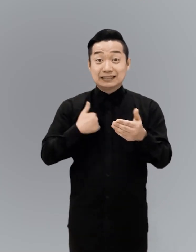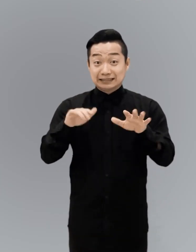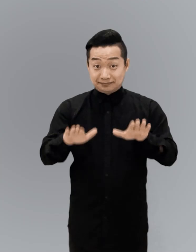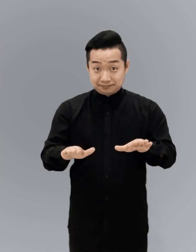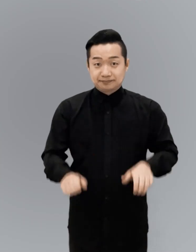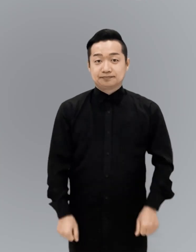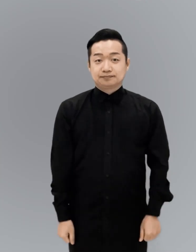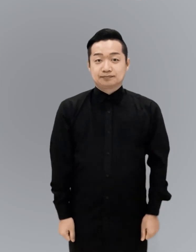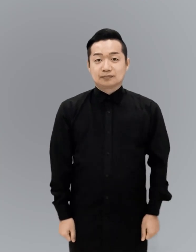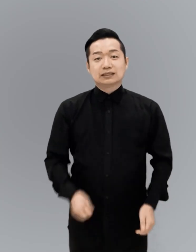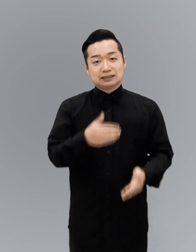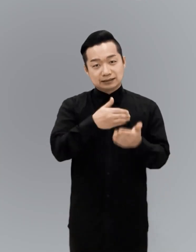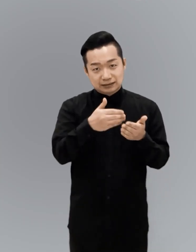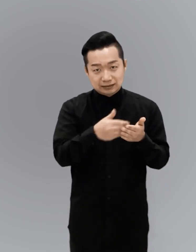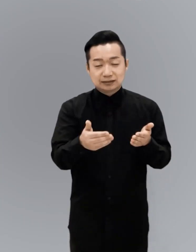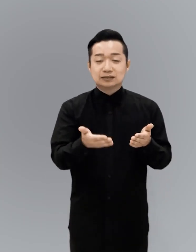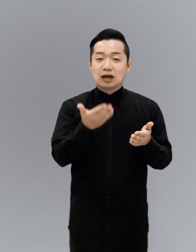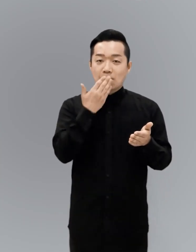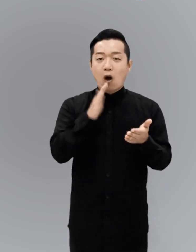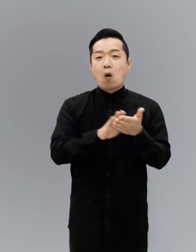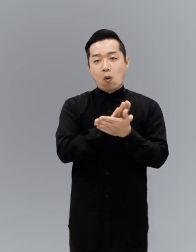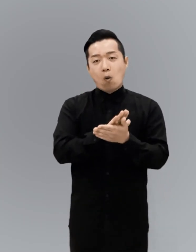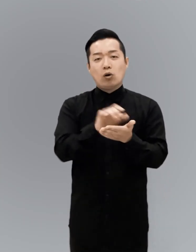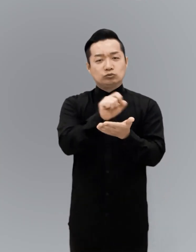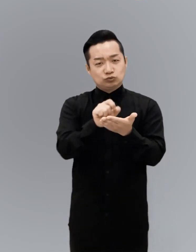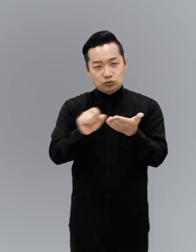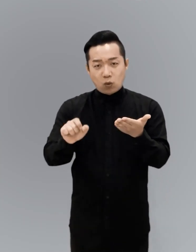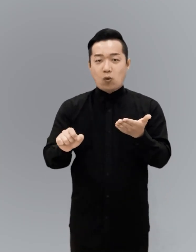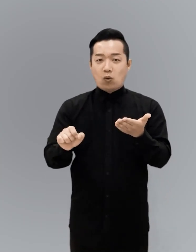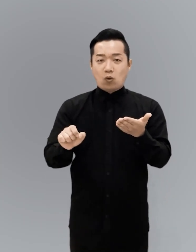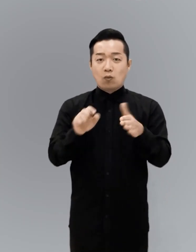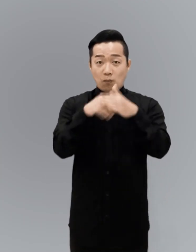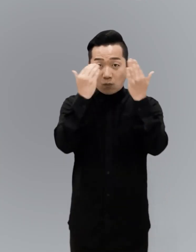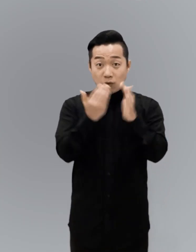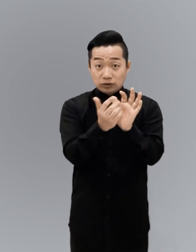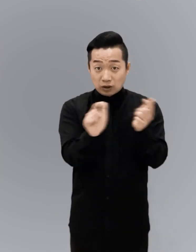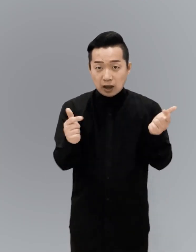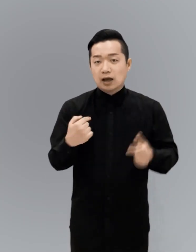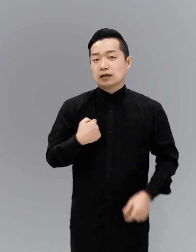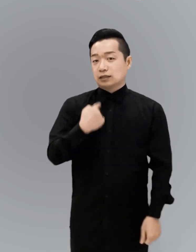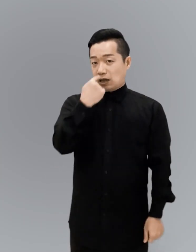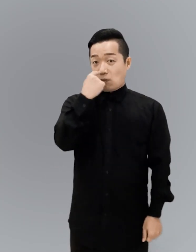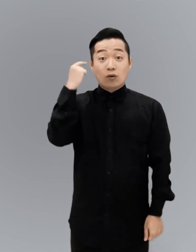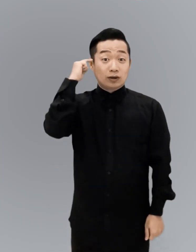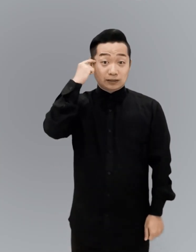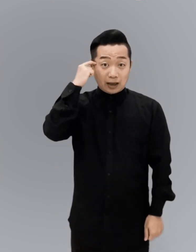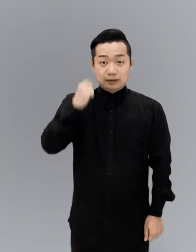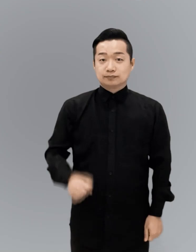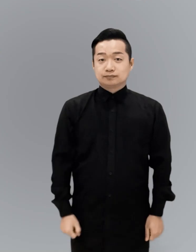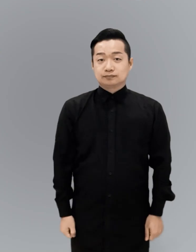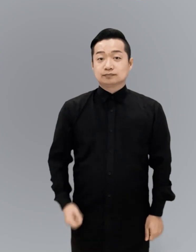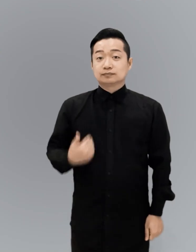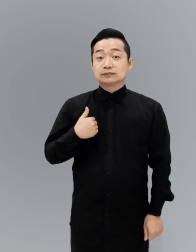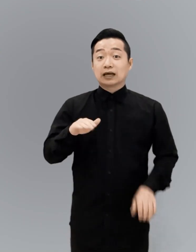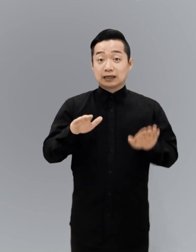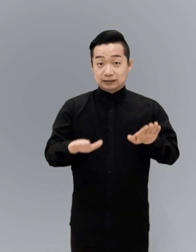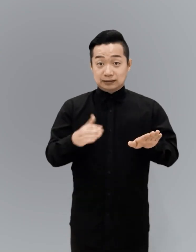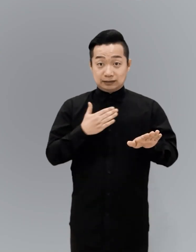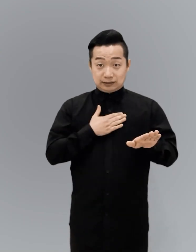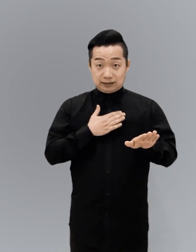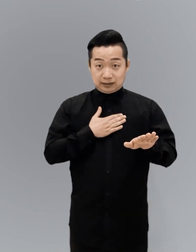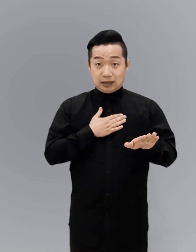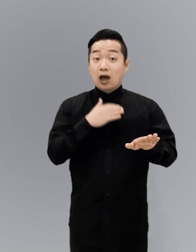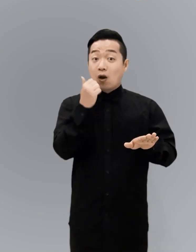지금 저는 그림도 그리고 먹고 놀고 글도 쓰고 그 모든 것이 저라고 생각을 하고 그래서